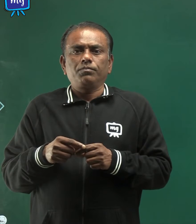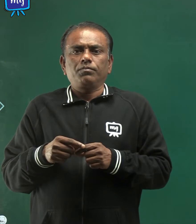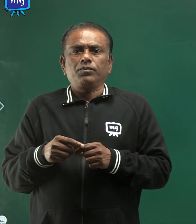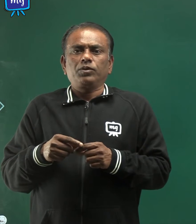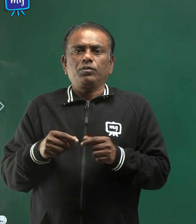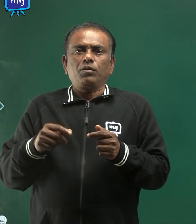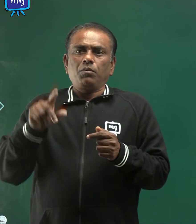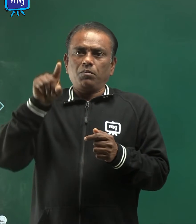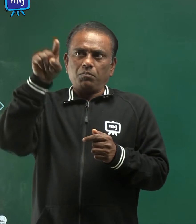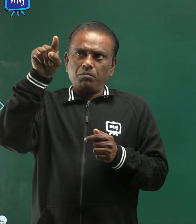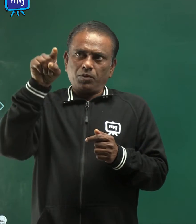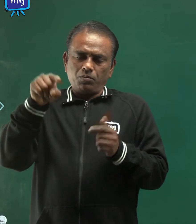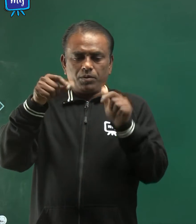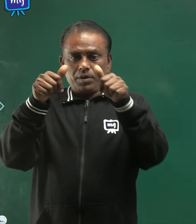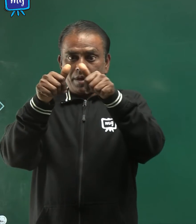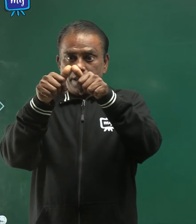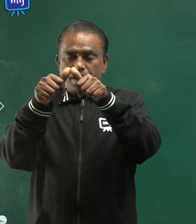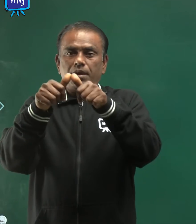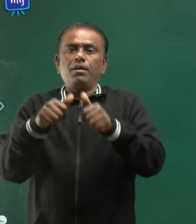बिंदु A पर